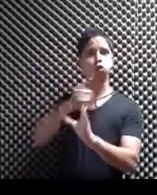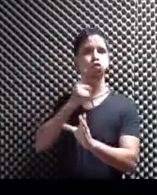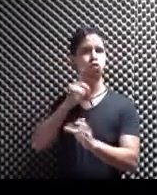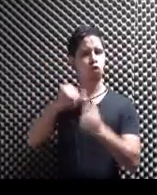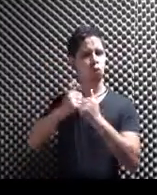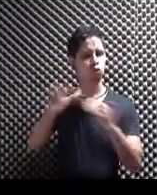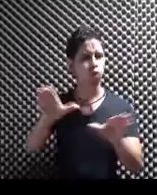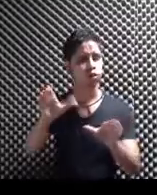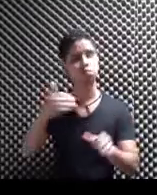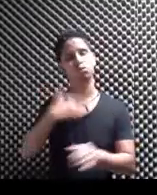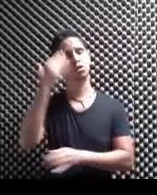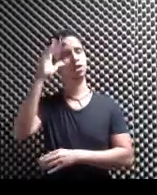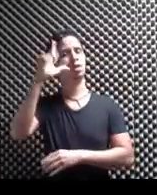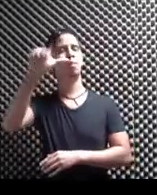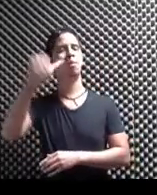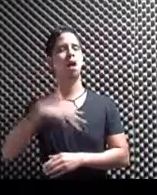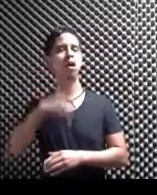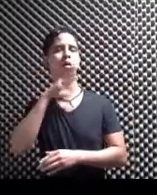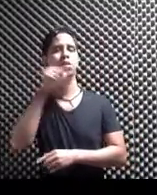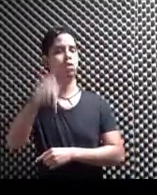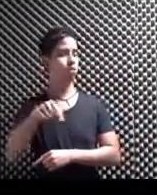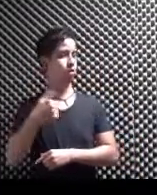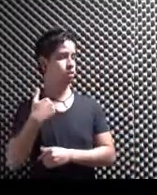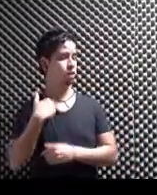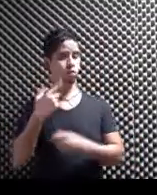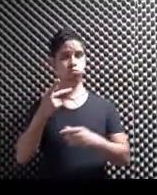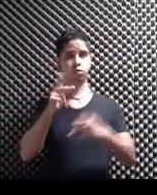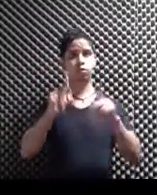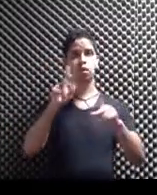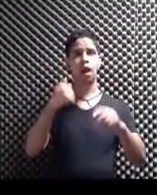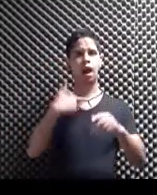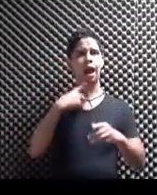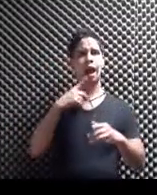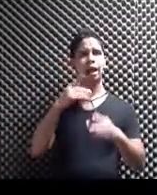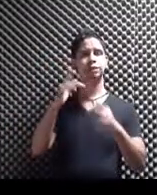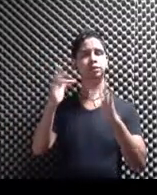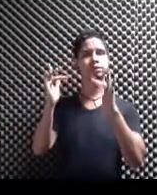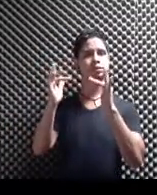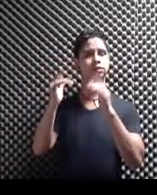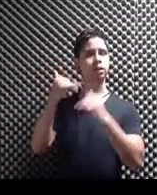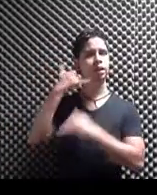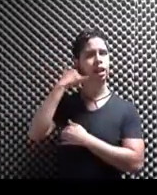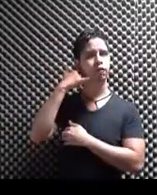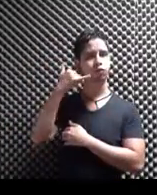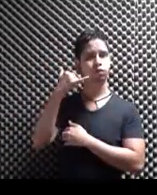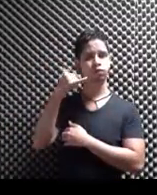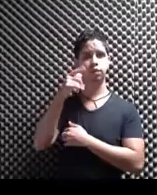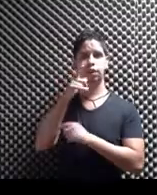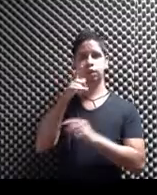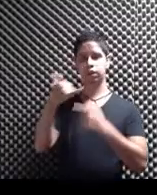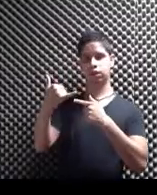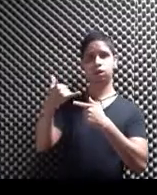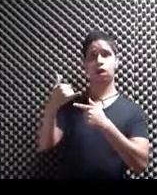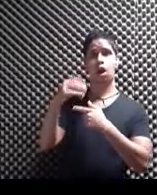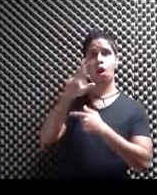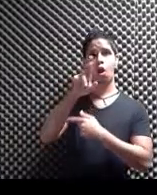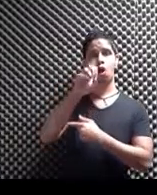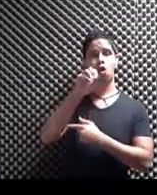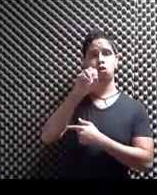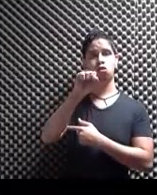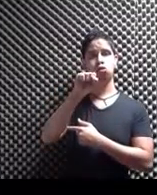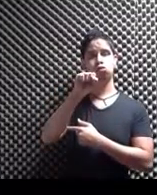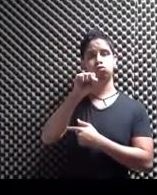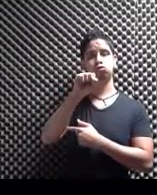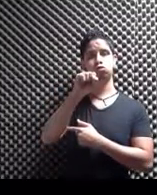Exacto. Y, entonces, ¿tenemos a alguien aquí en línea? Sí, pues, fíjate. En línea tenemos a Rosie Montalvo. Rosie, desde el